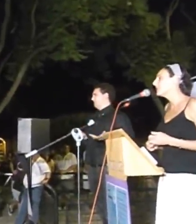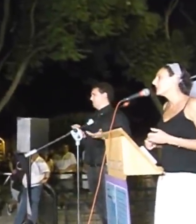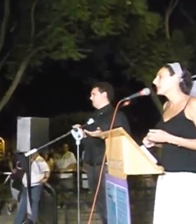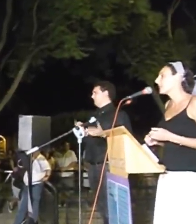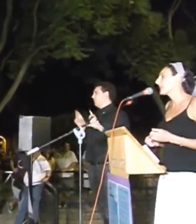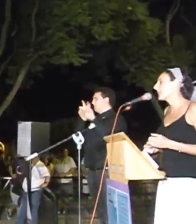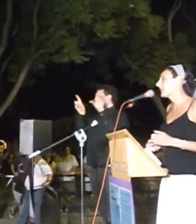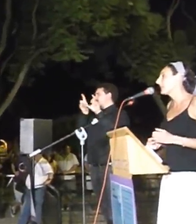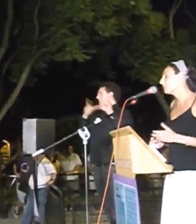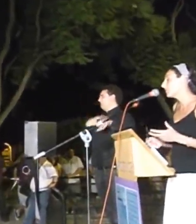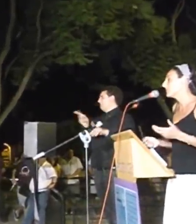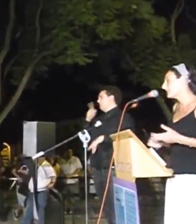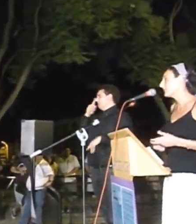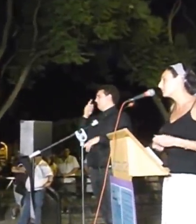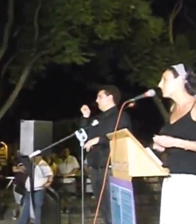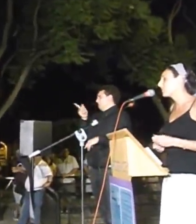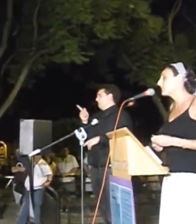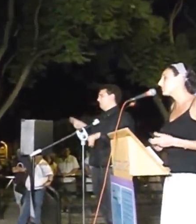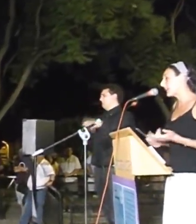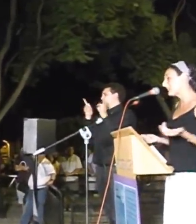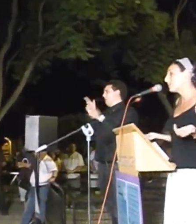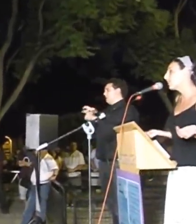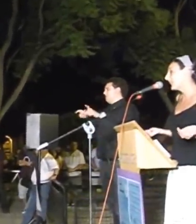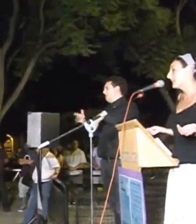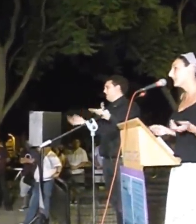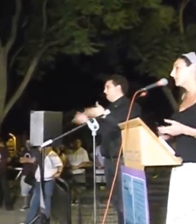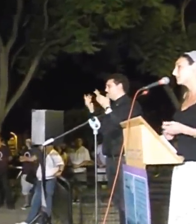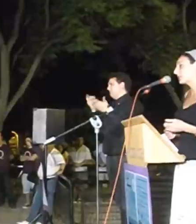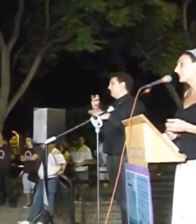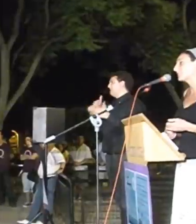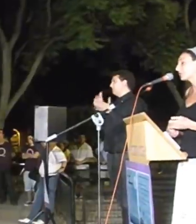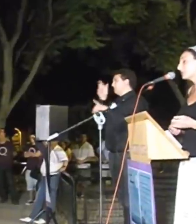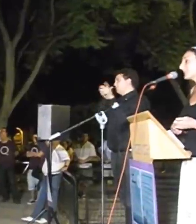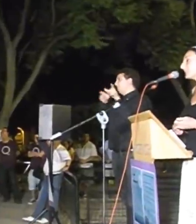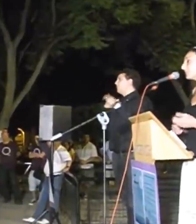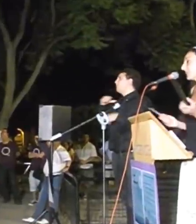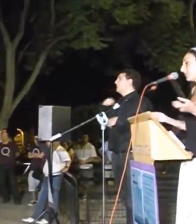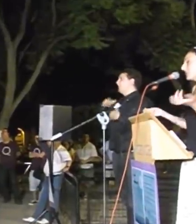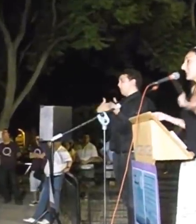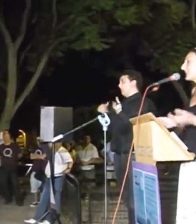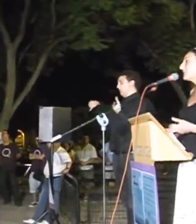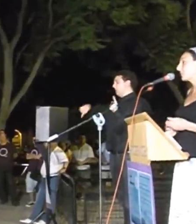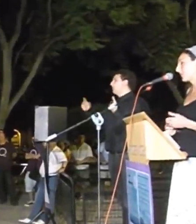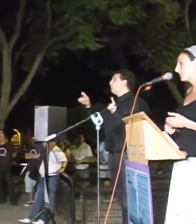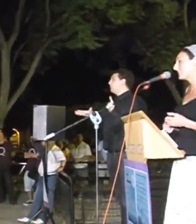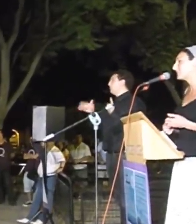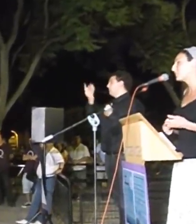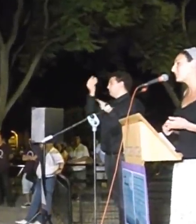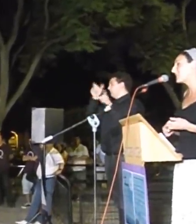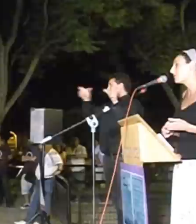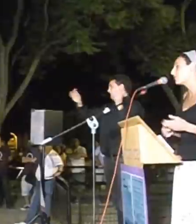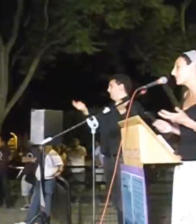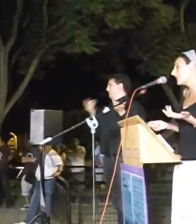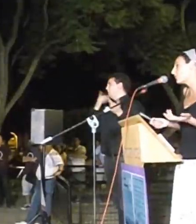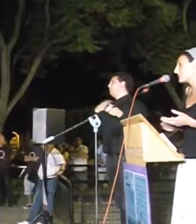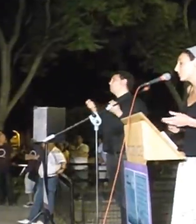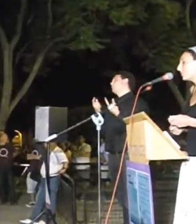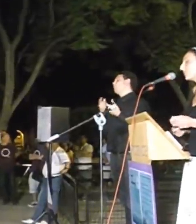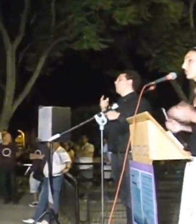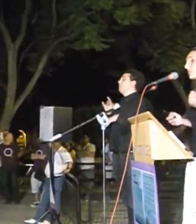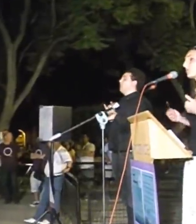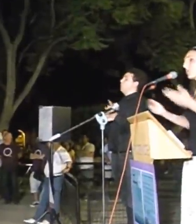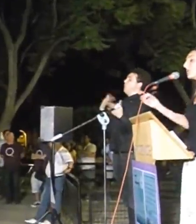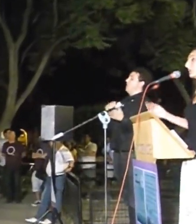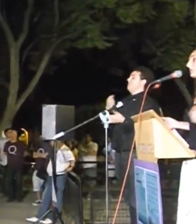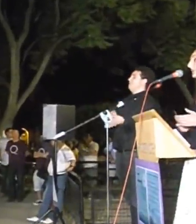escrúpulo y que bueno y en Estados Unidos lo vemos la gente muere en las puertas de los hospitales porque no tienen porque no tienen seguro médico no tiene ningún